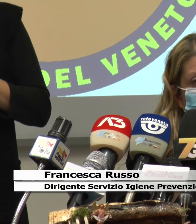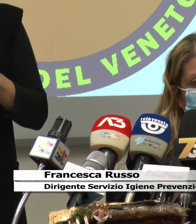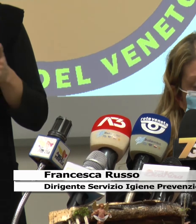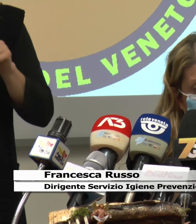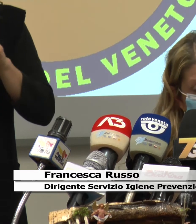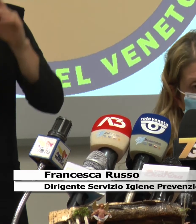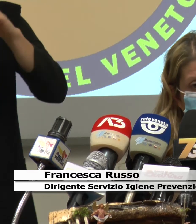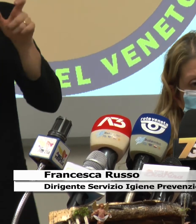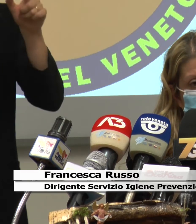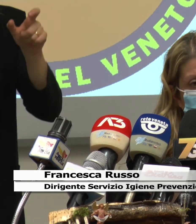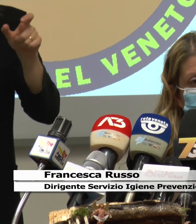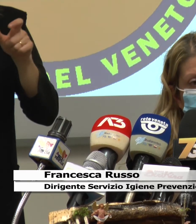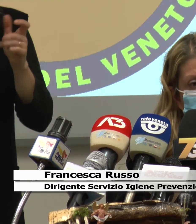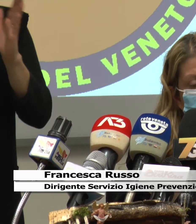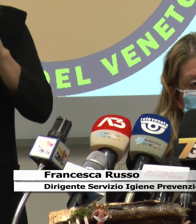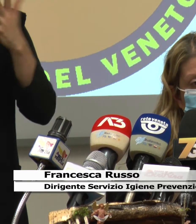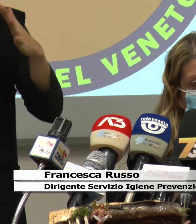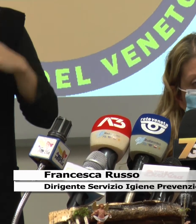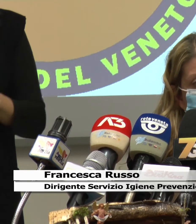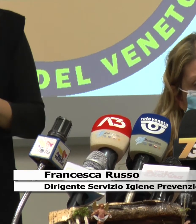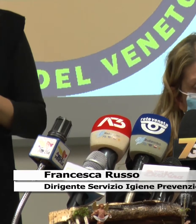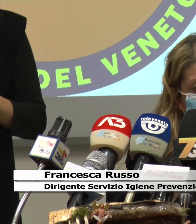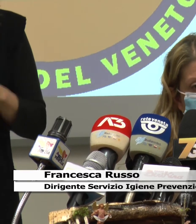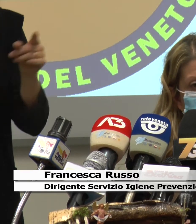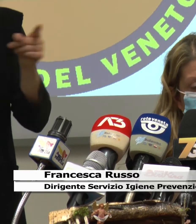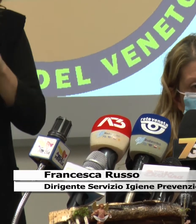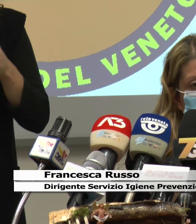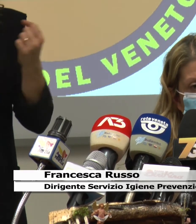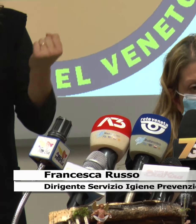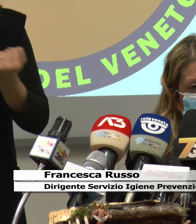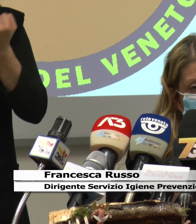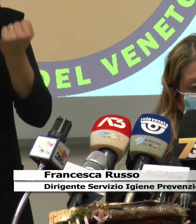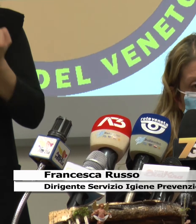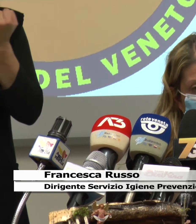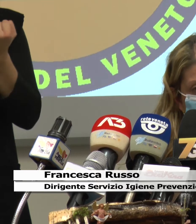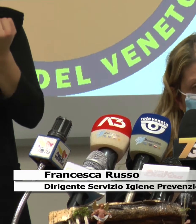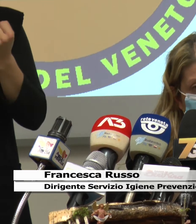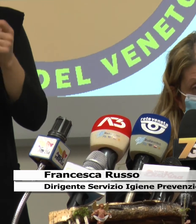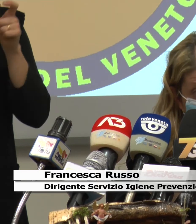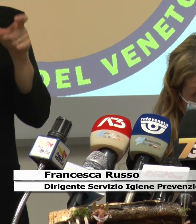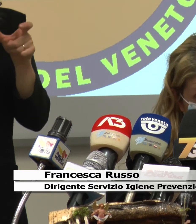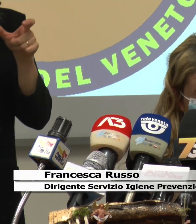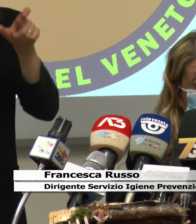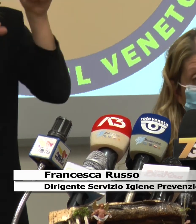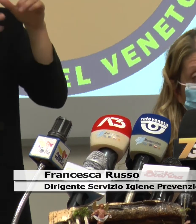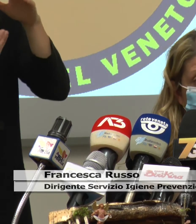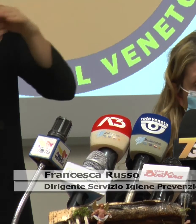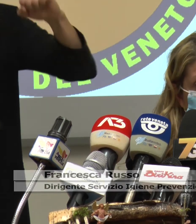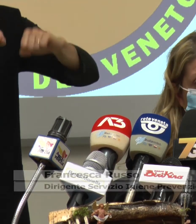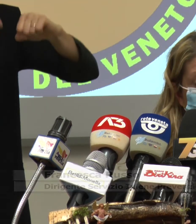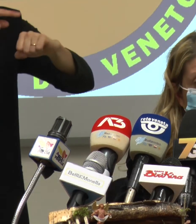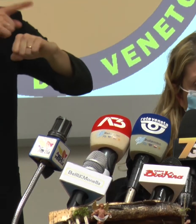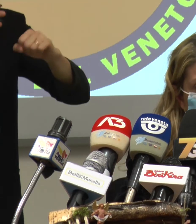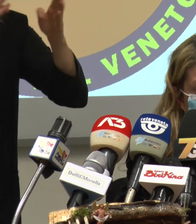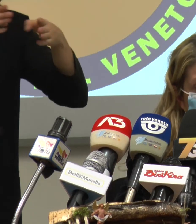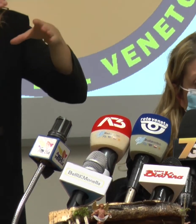gli operatori. Allora, sapete che la prima fase della campagna è destinata agli operatori sanitari, ospedalieri e